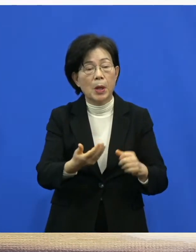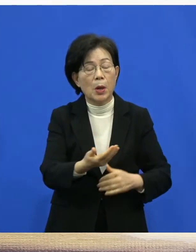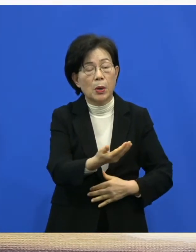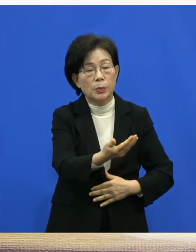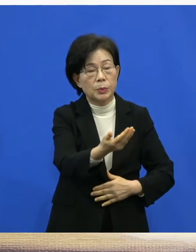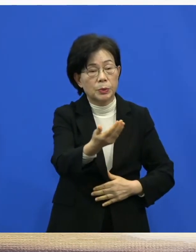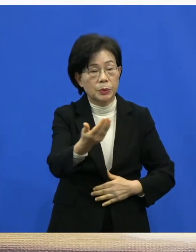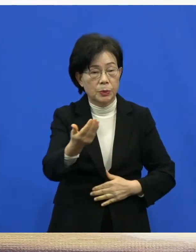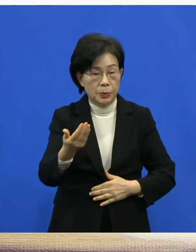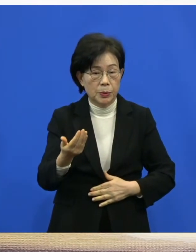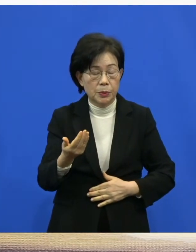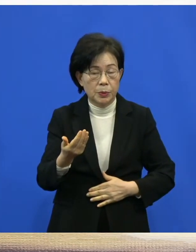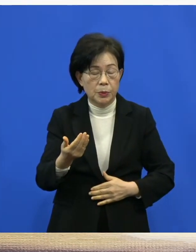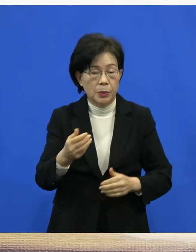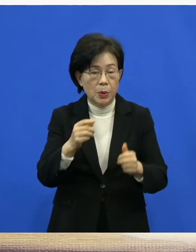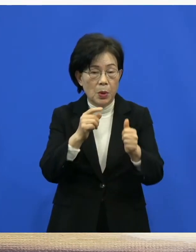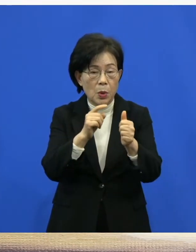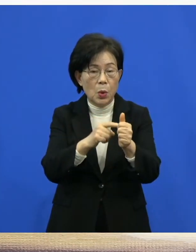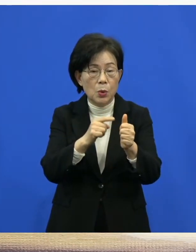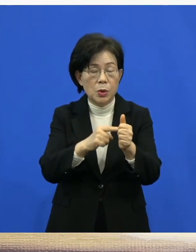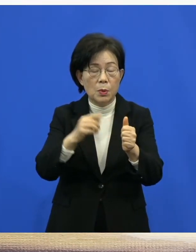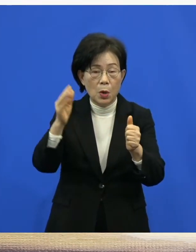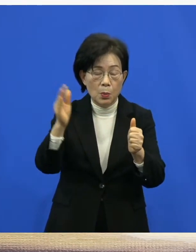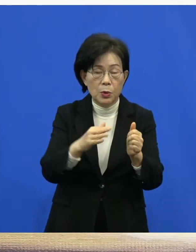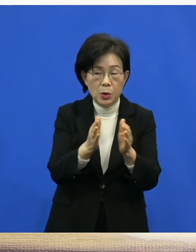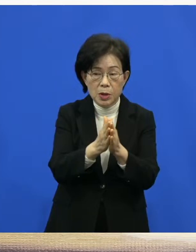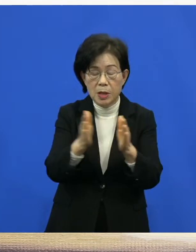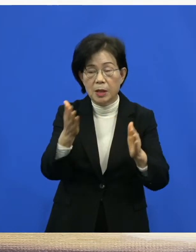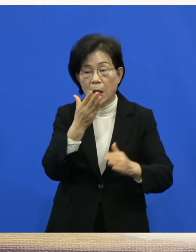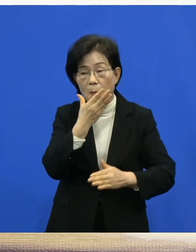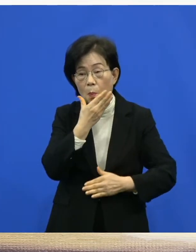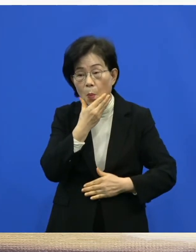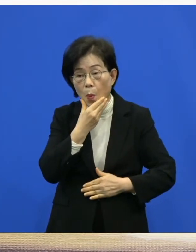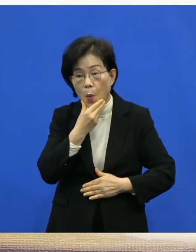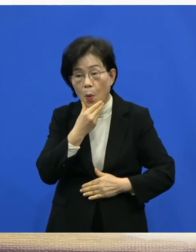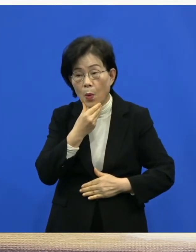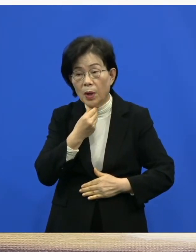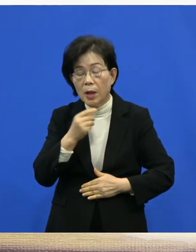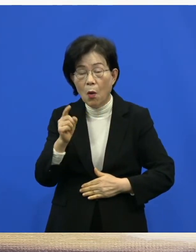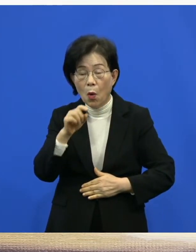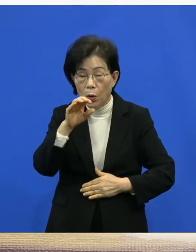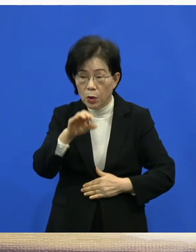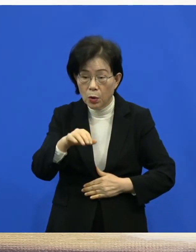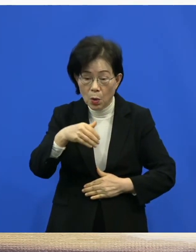여러분, 이 요셉으로부터 시작된 복이 어디로 흘러갈지를 보아야 돼요.